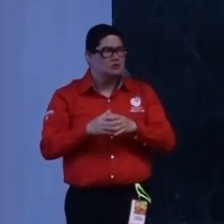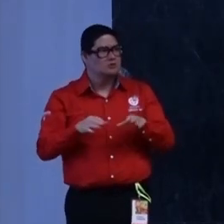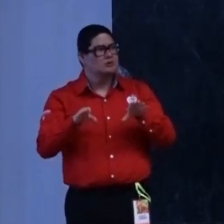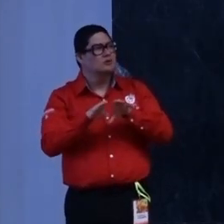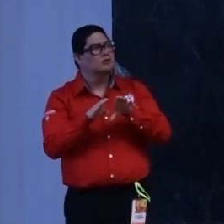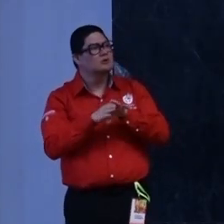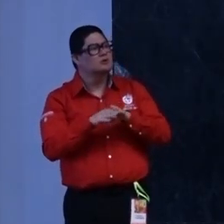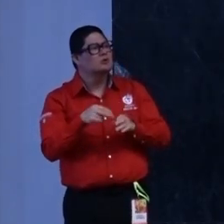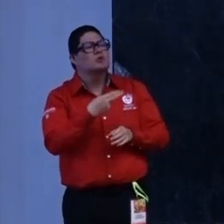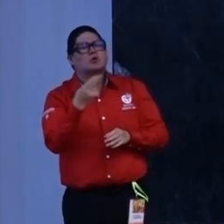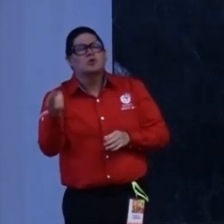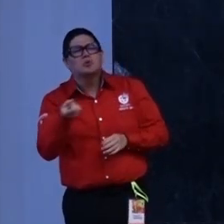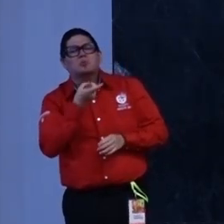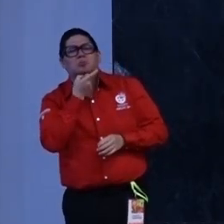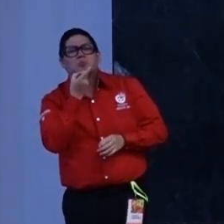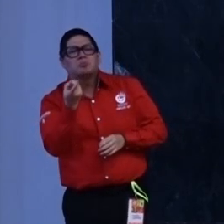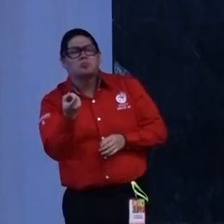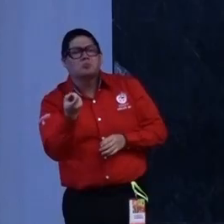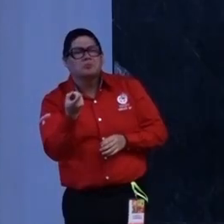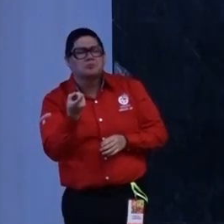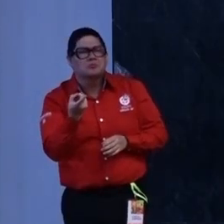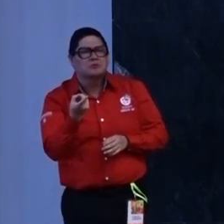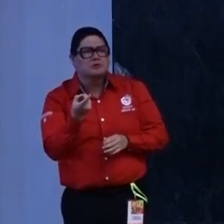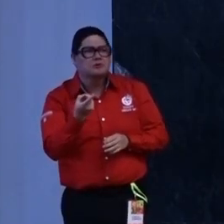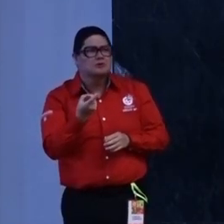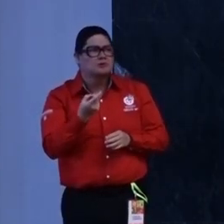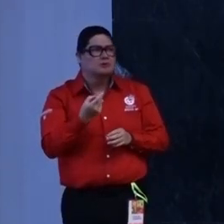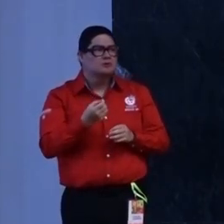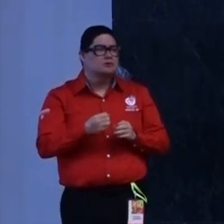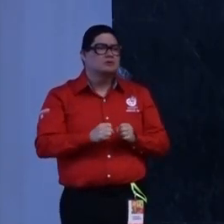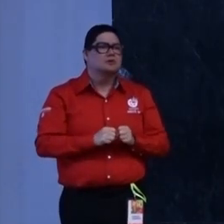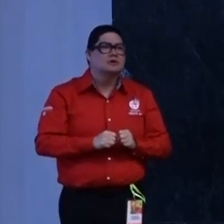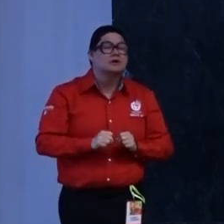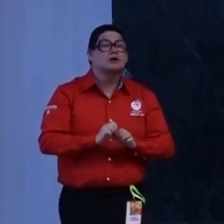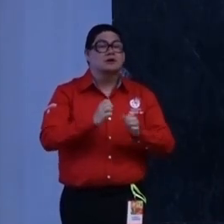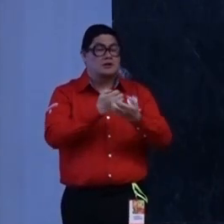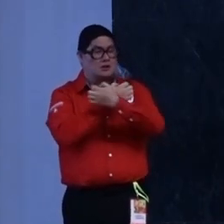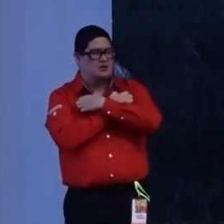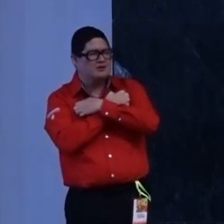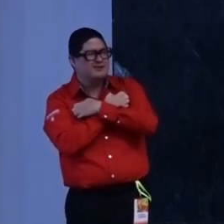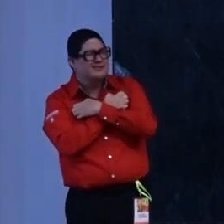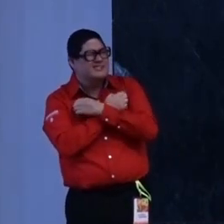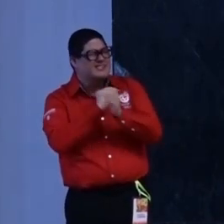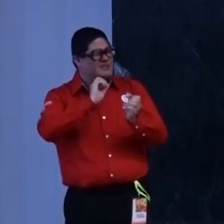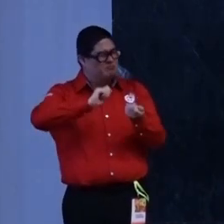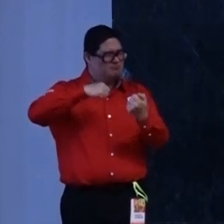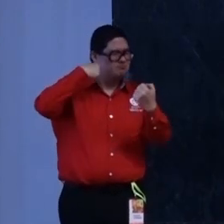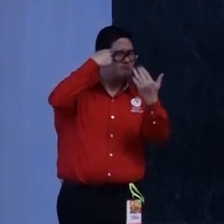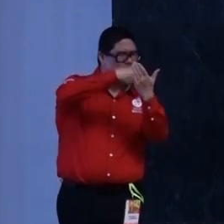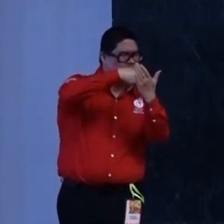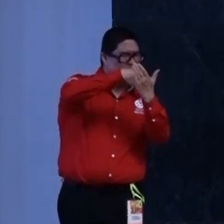como ser diferente al sistema educativo le choca un poco.